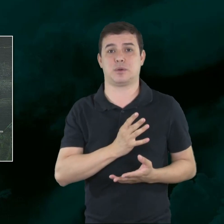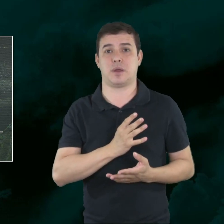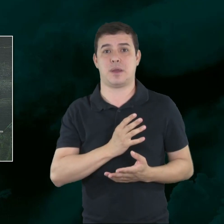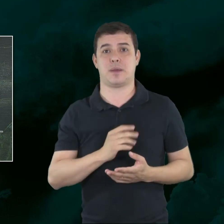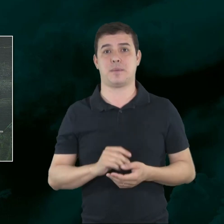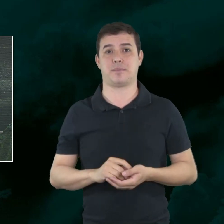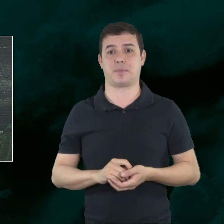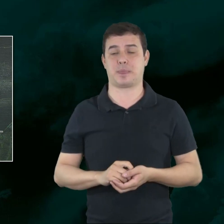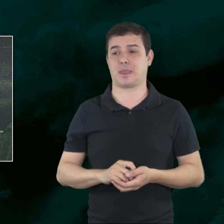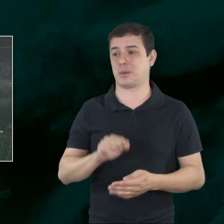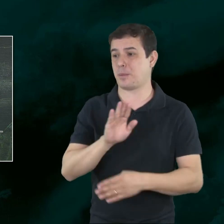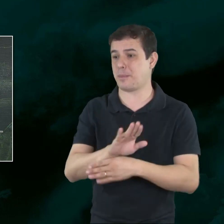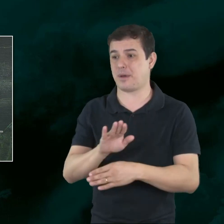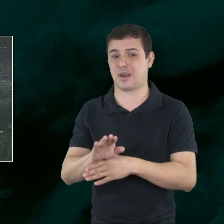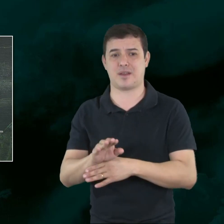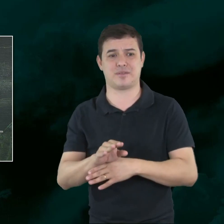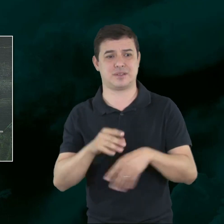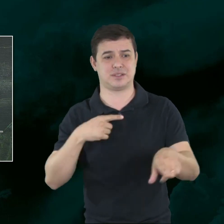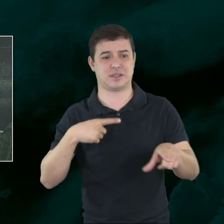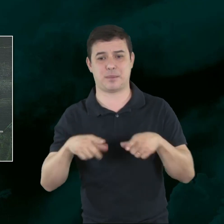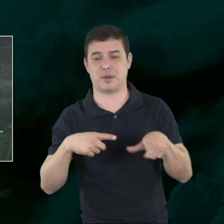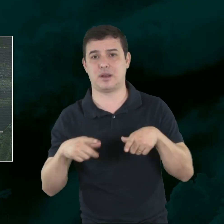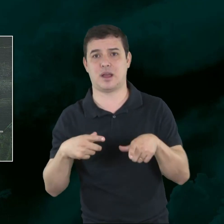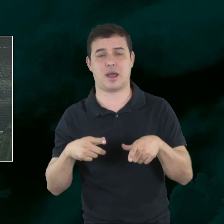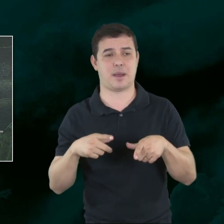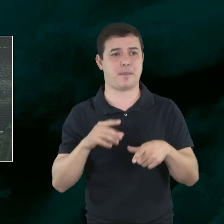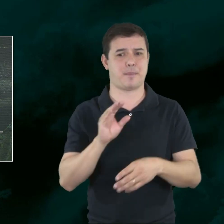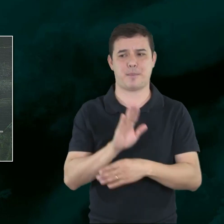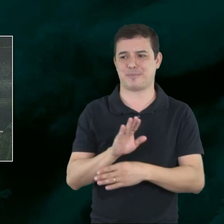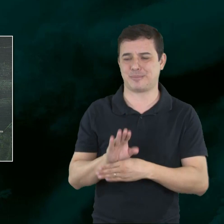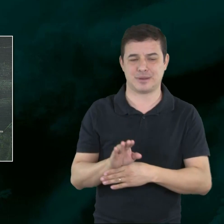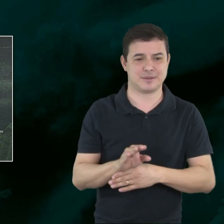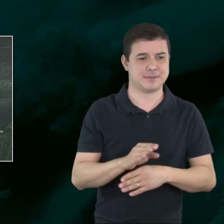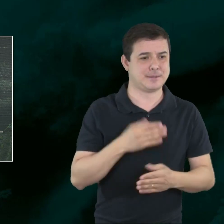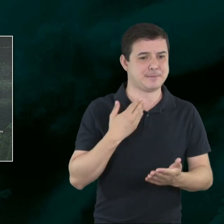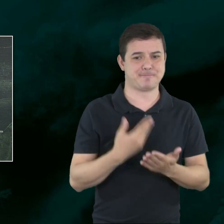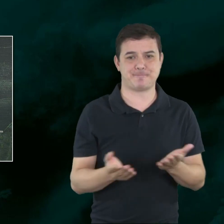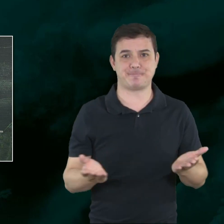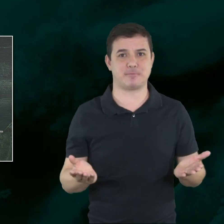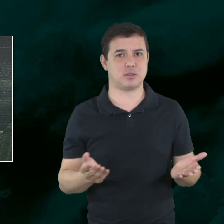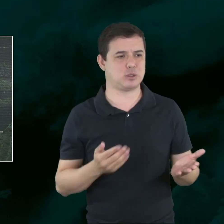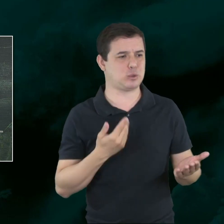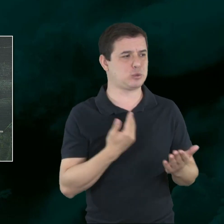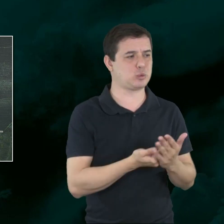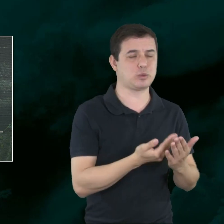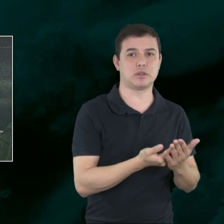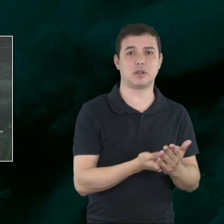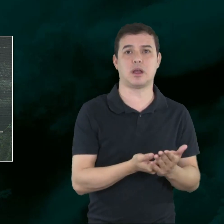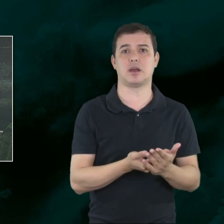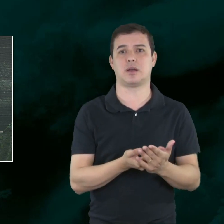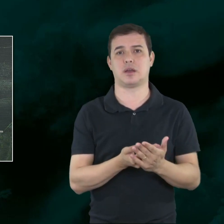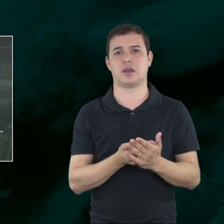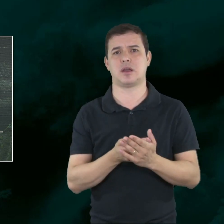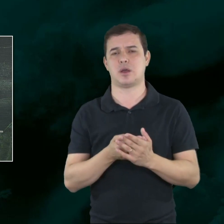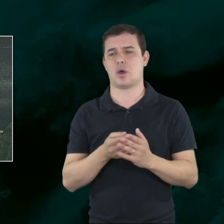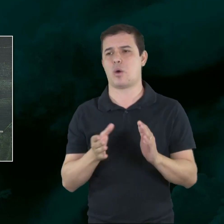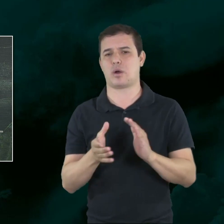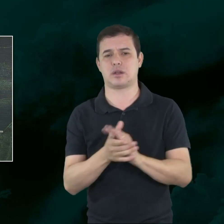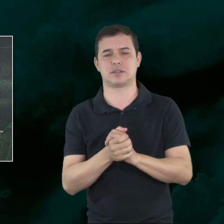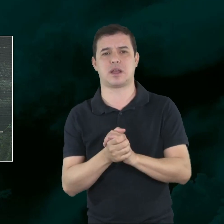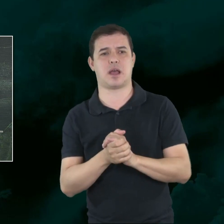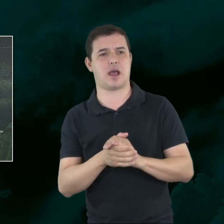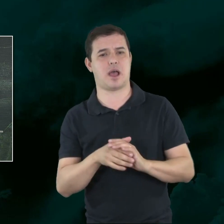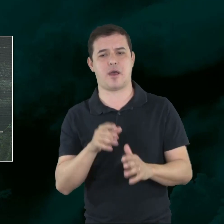de cumprir suas obrigações diárias, né, de trabalhar, de se casar, de cuidar